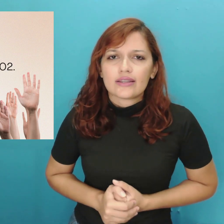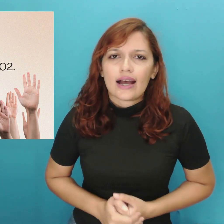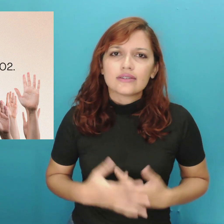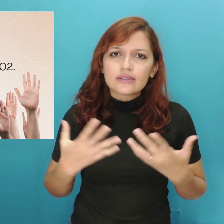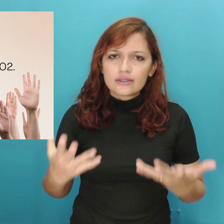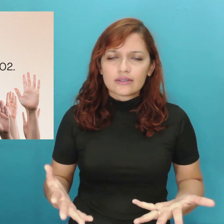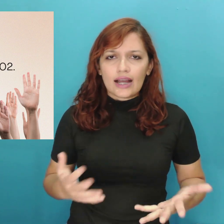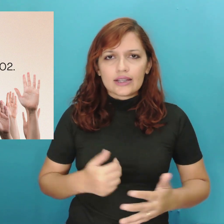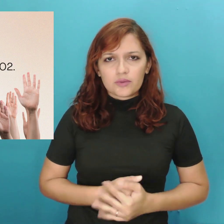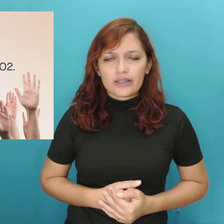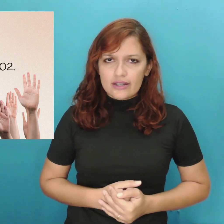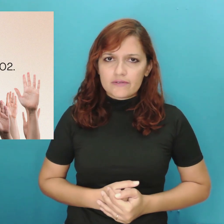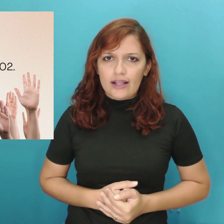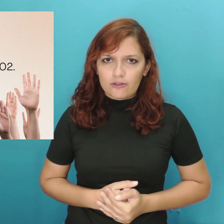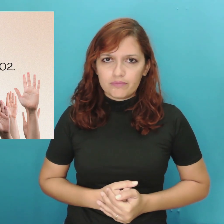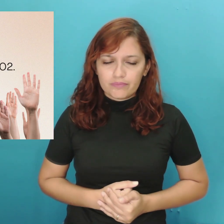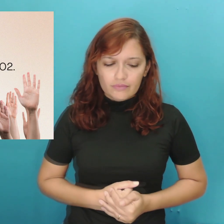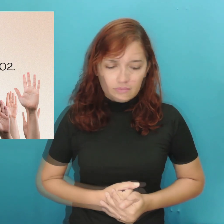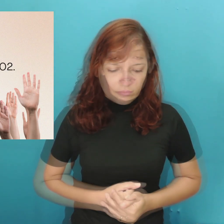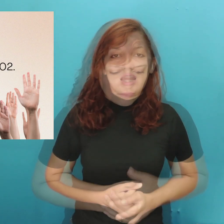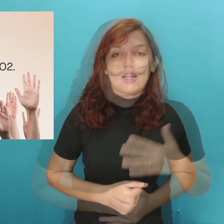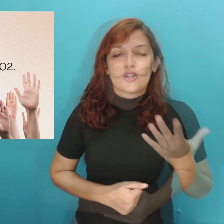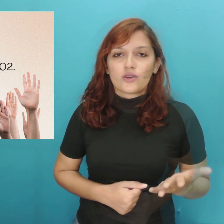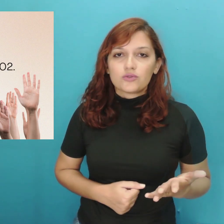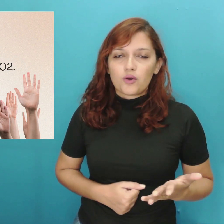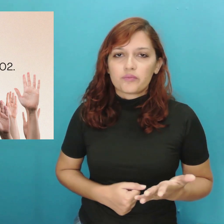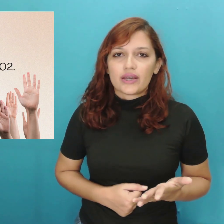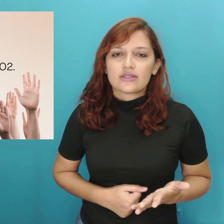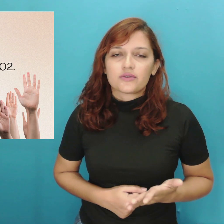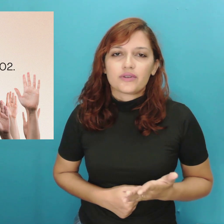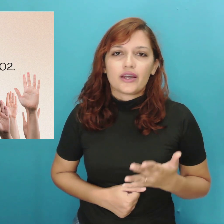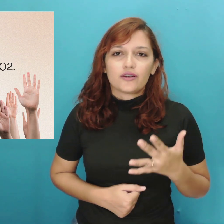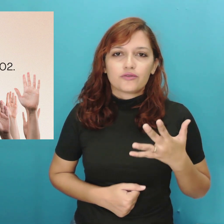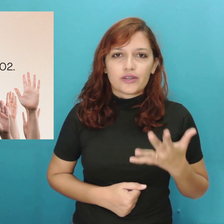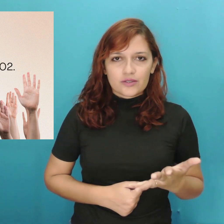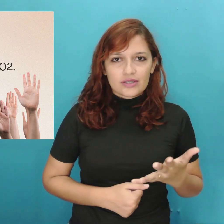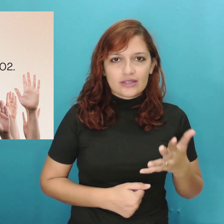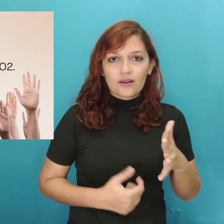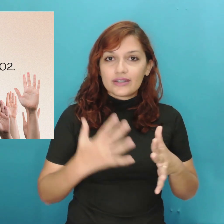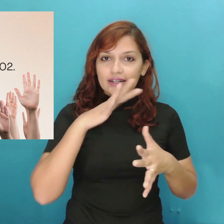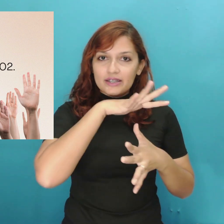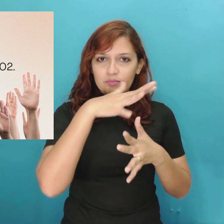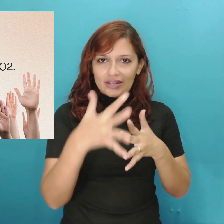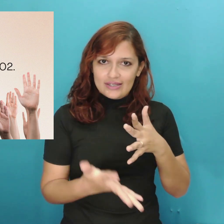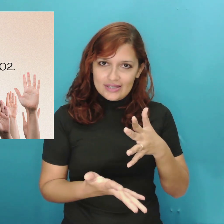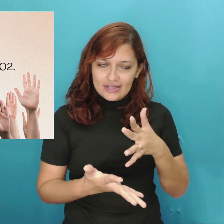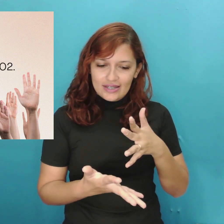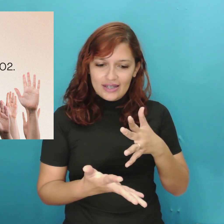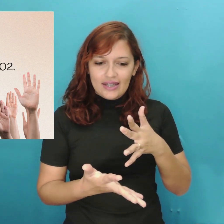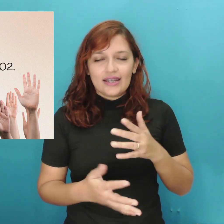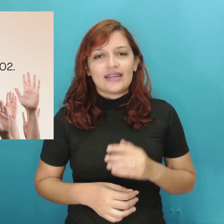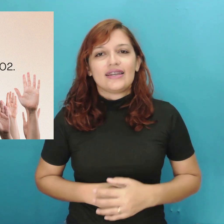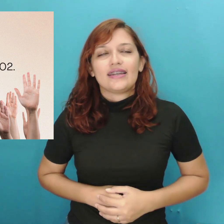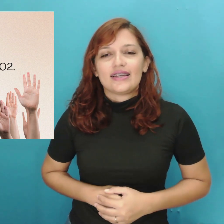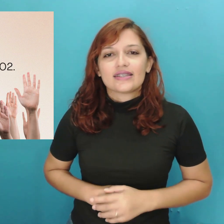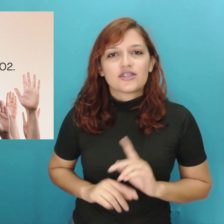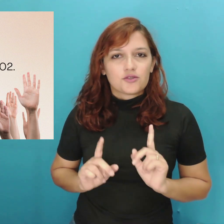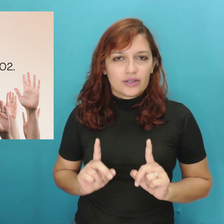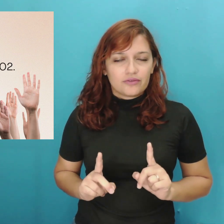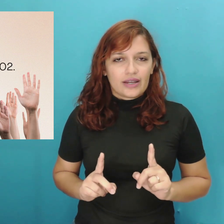sociedade na língua que eles falam. Logo no começo, eu fiz o sinal de Libras. E existe uma